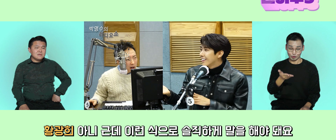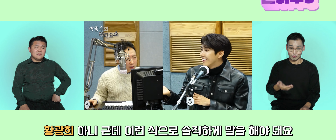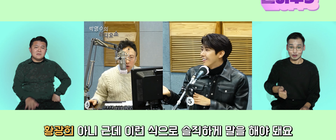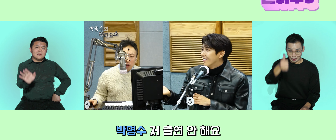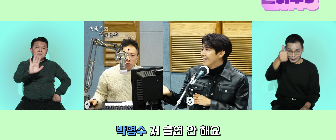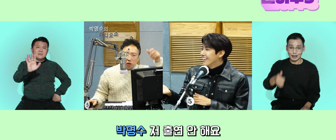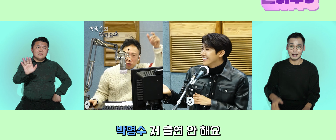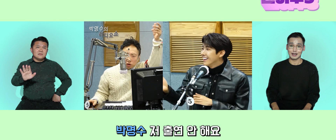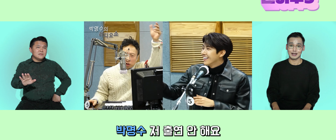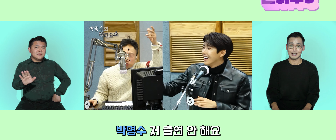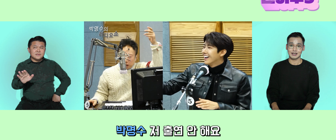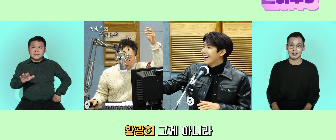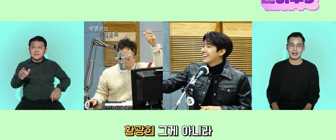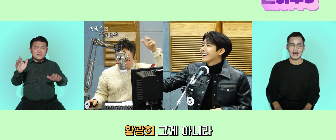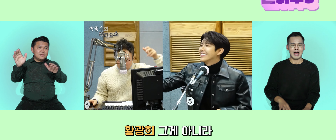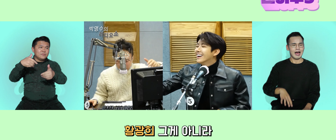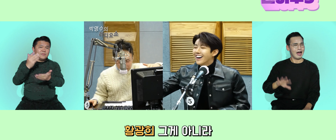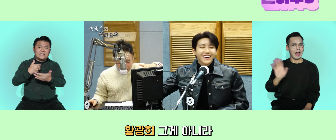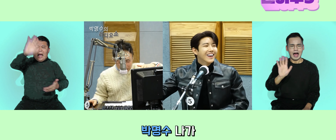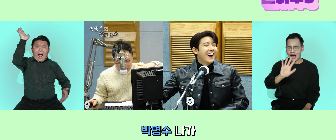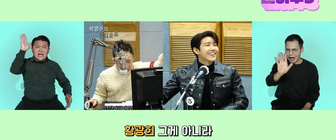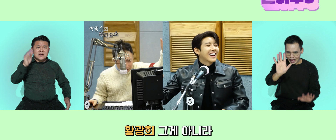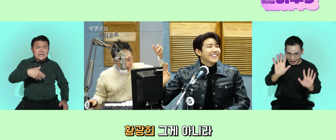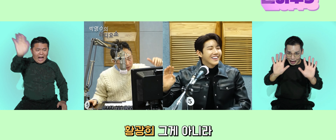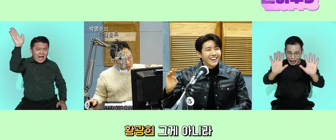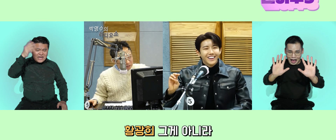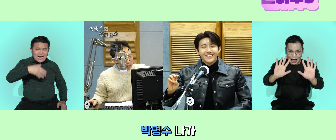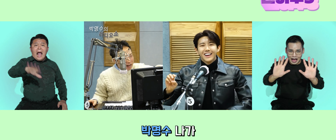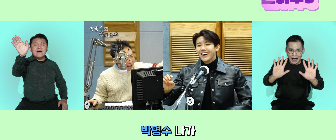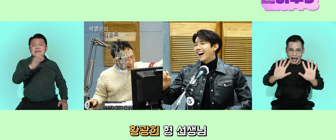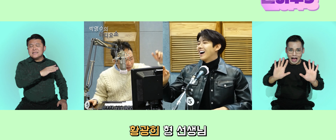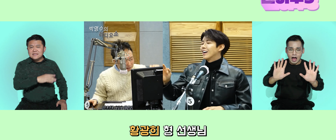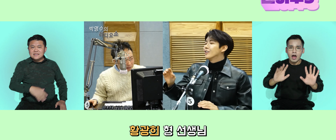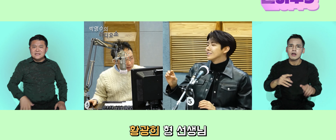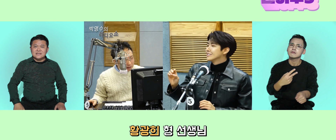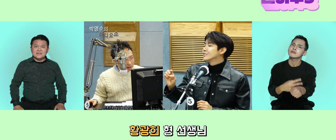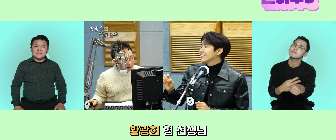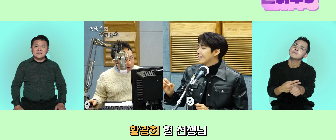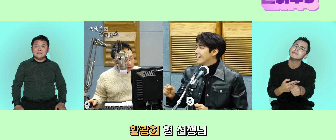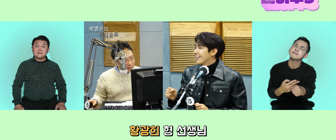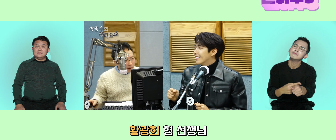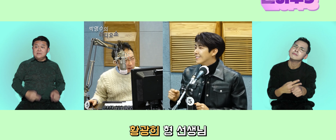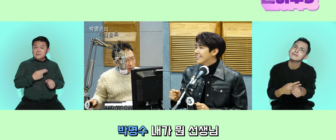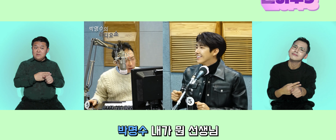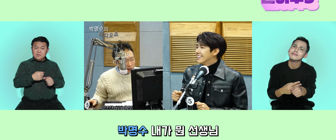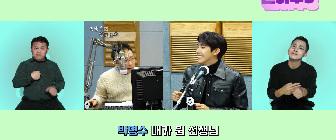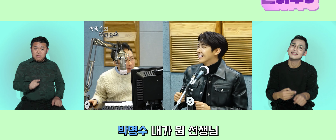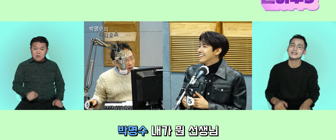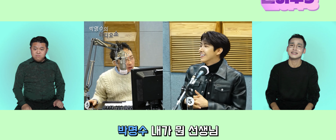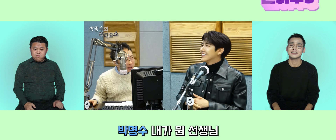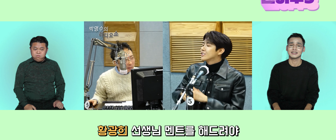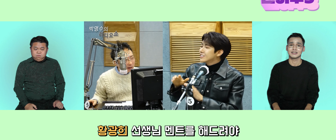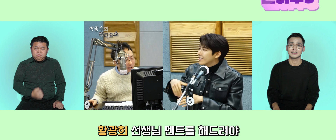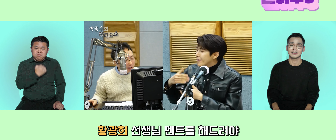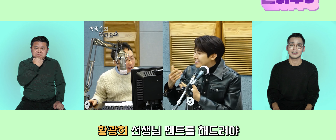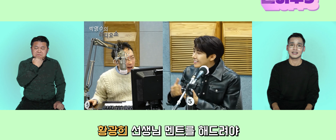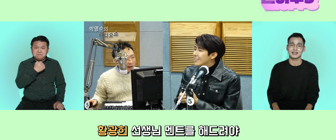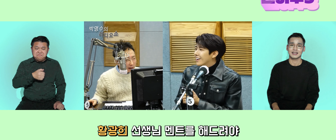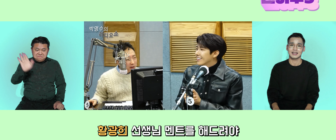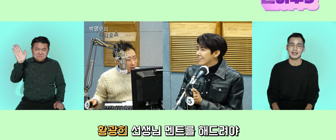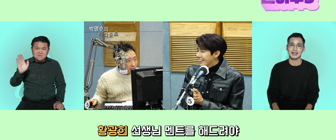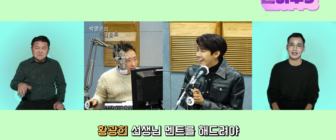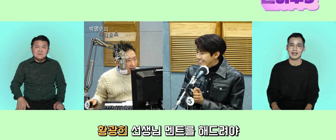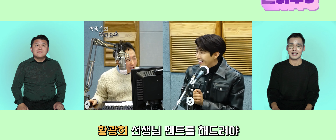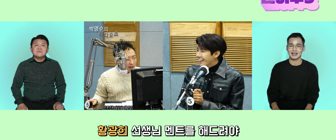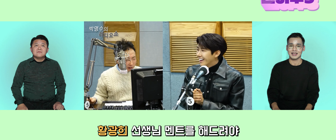솔직하게 말을 해야 돼요. 아 그게 아니라 나가 나가 아 형 선생님 선생님이 내가 뭘 선생님으로 선생님 멘트를